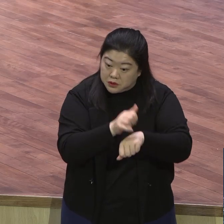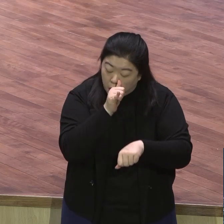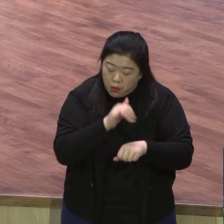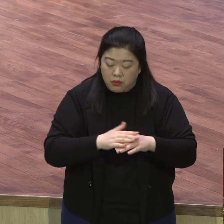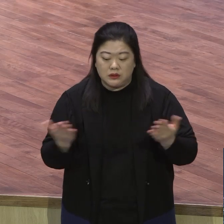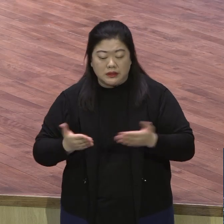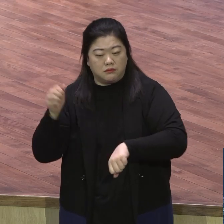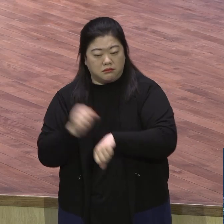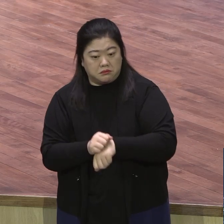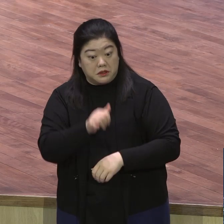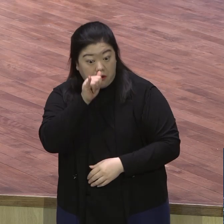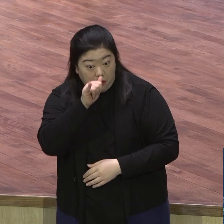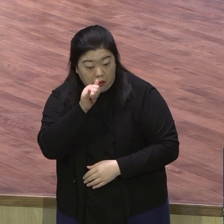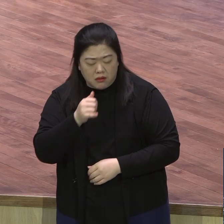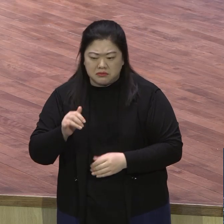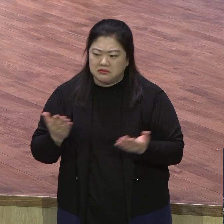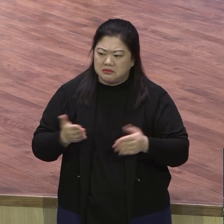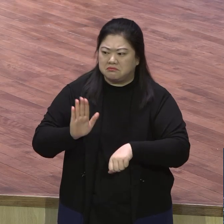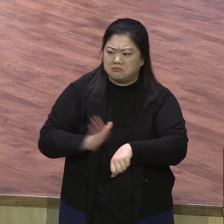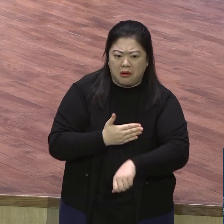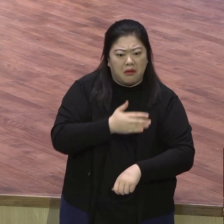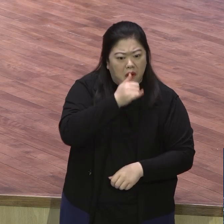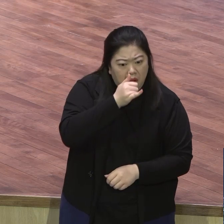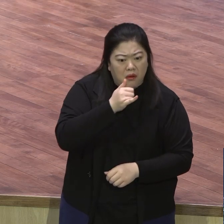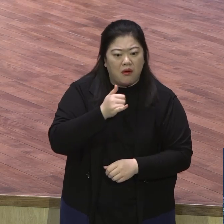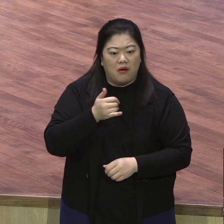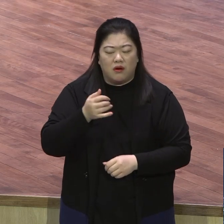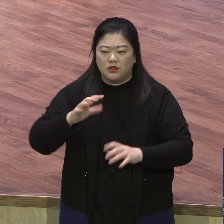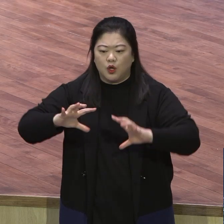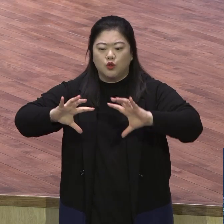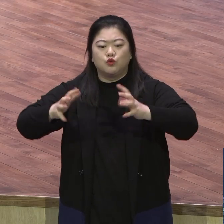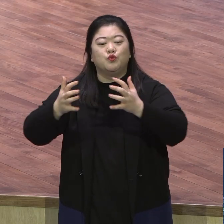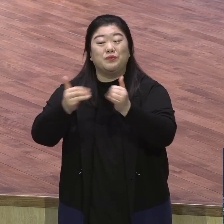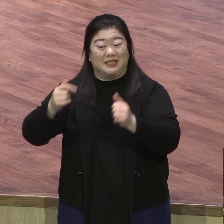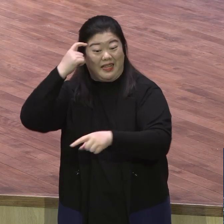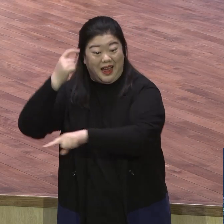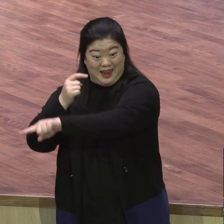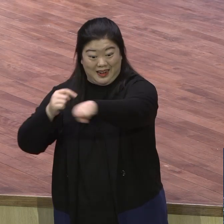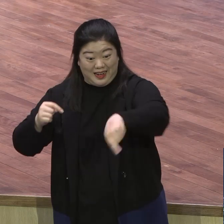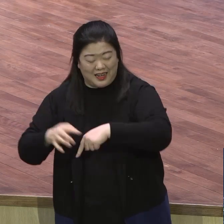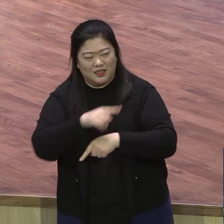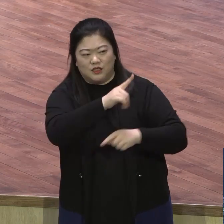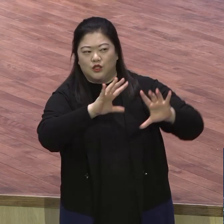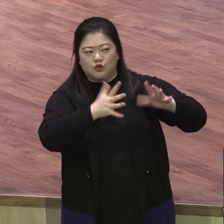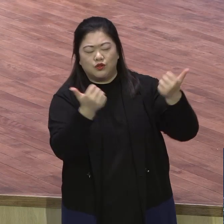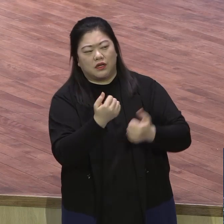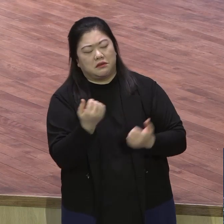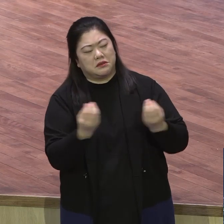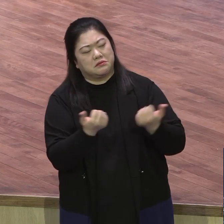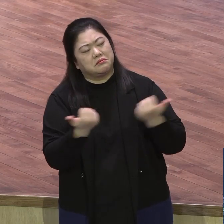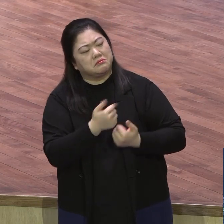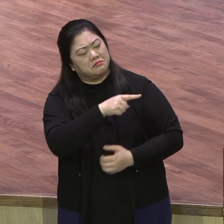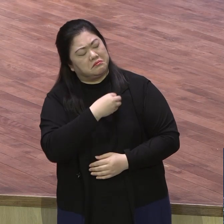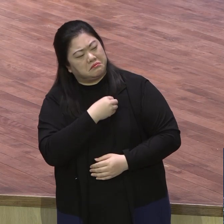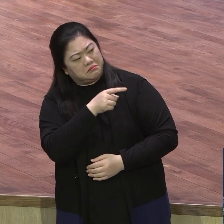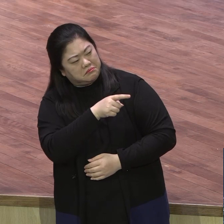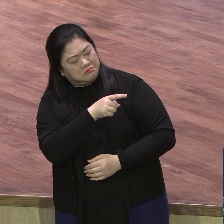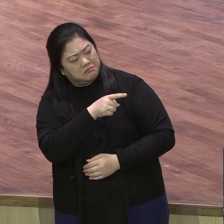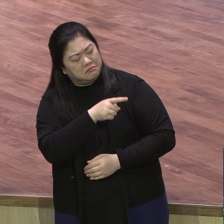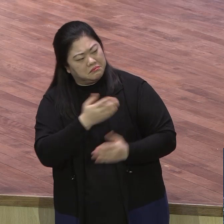국회의원들도 있어요. 그런데 여전히 국민적 의식입니다. 국민적 의식은 그렇지